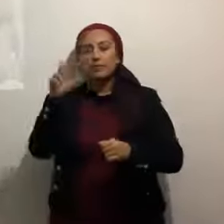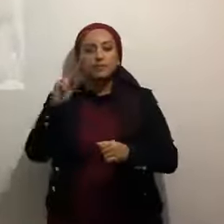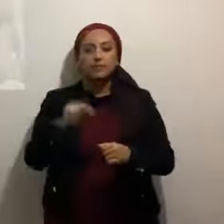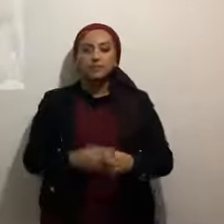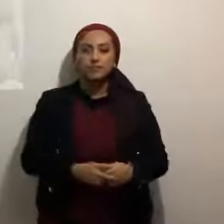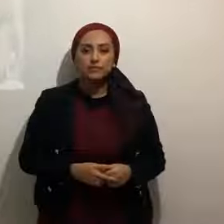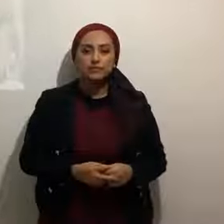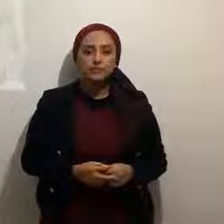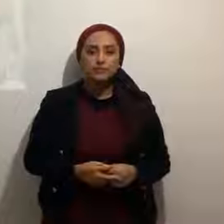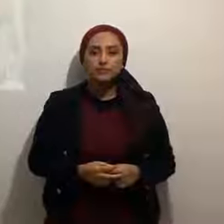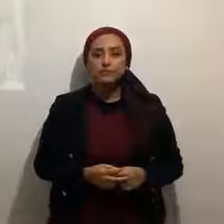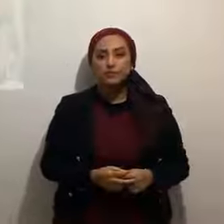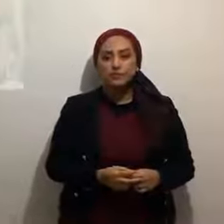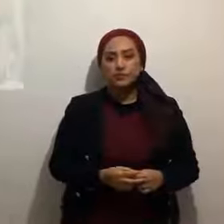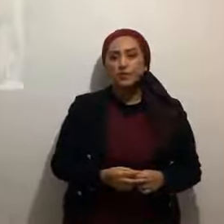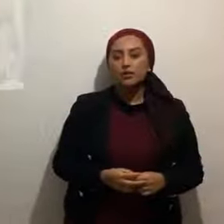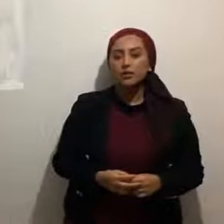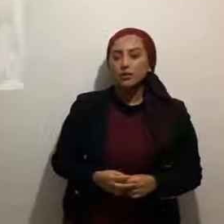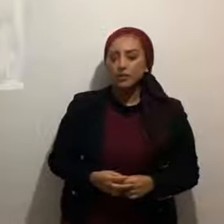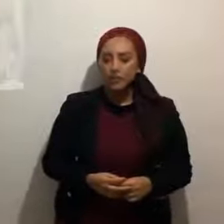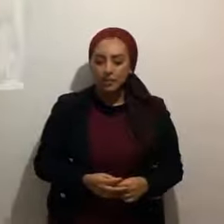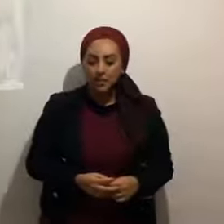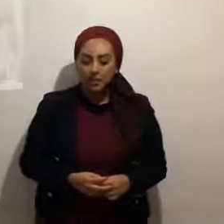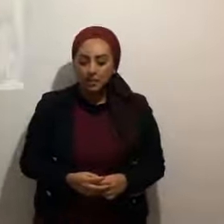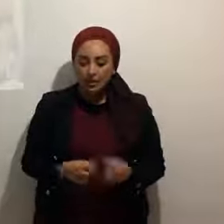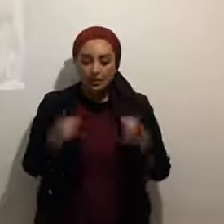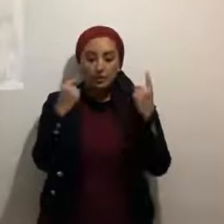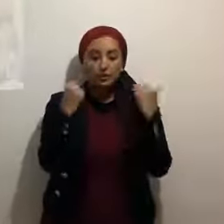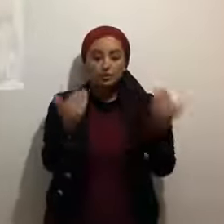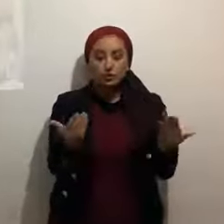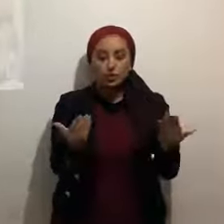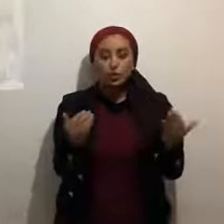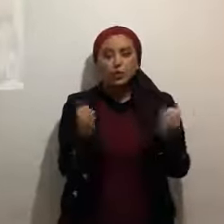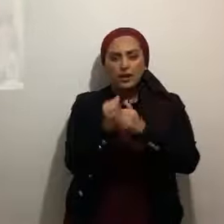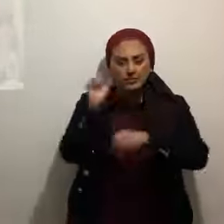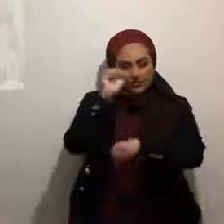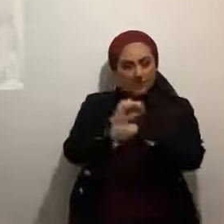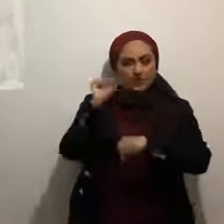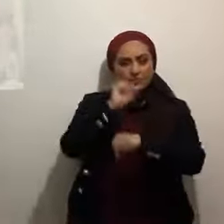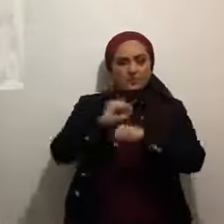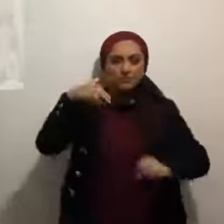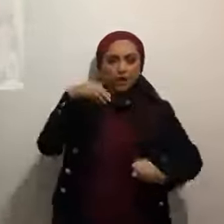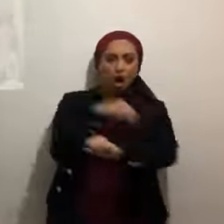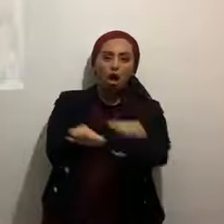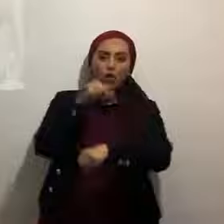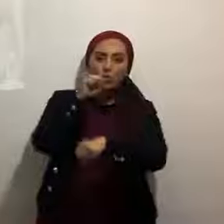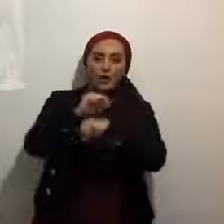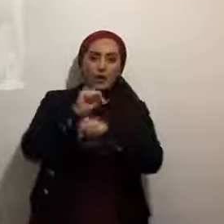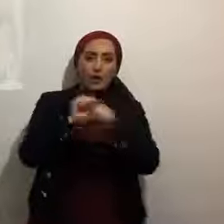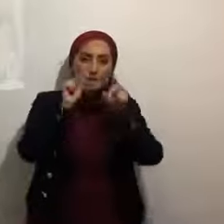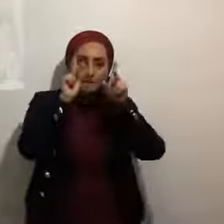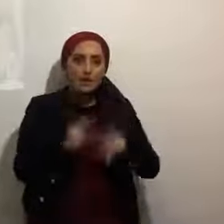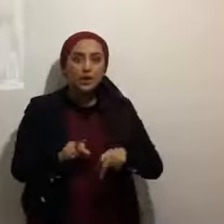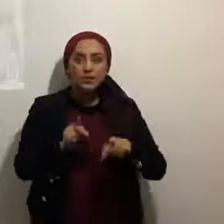Se hace, como número cuatro, con sacrificio. Es decir, la persona es entregada a